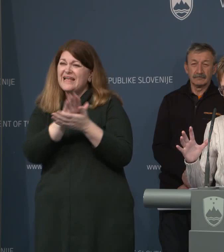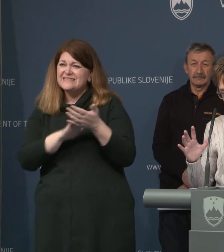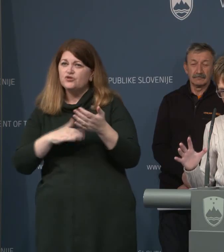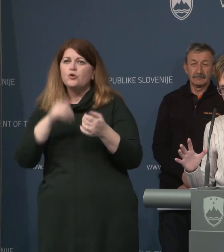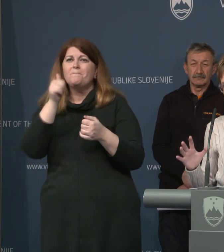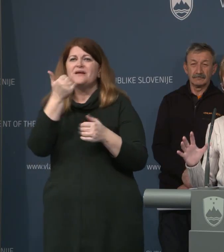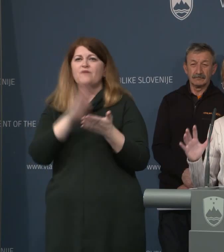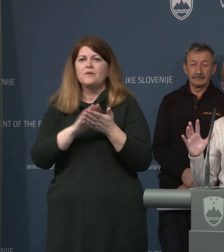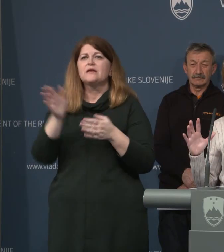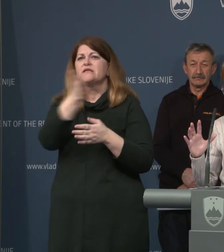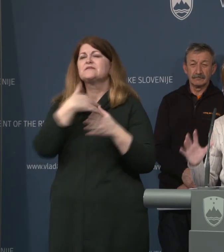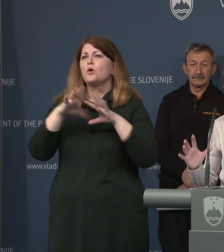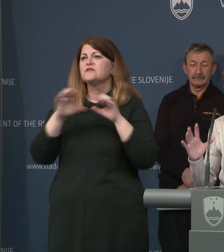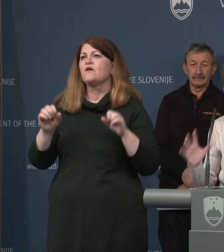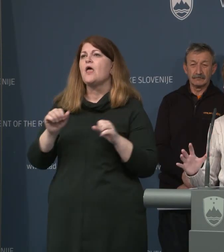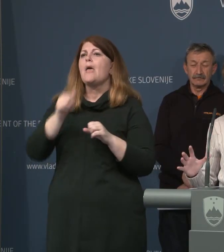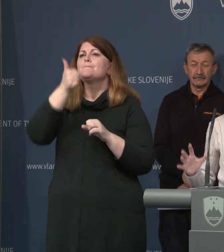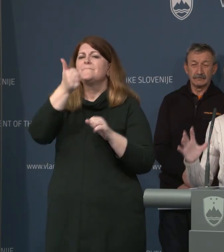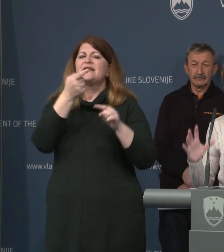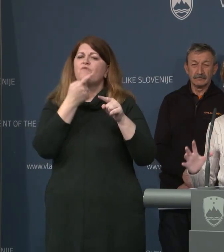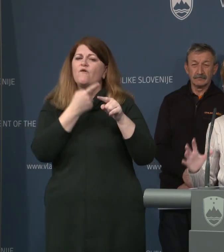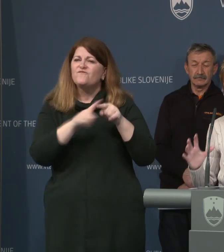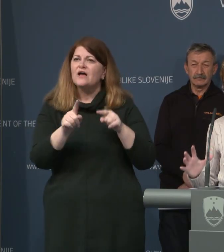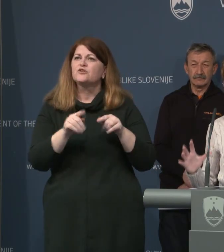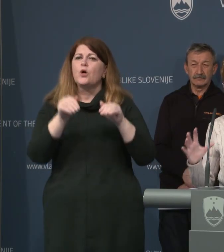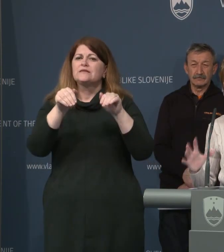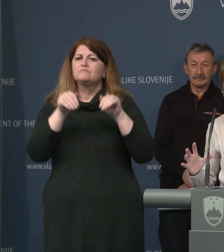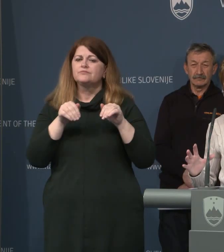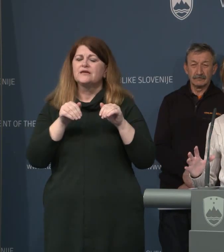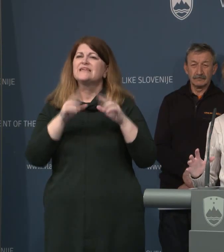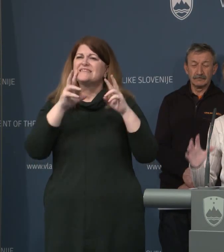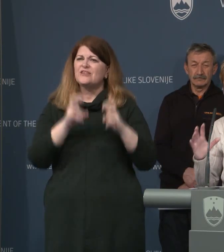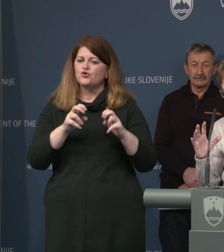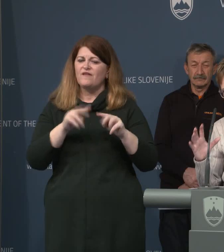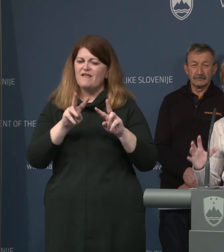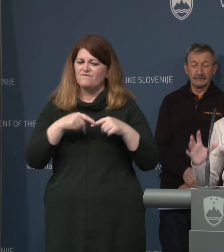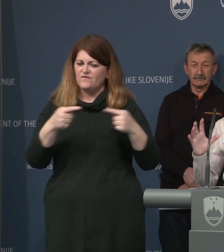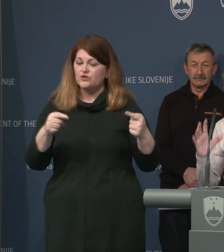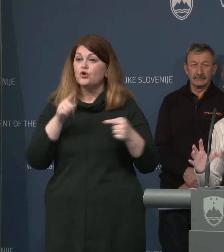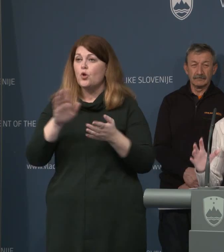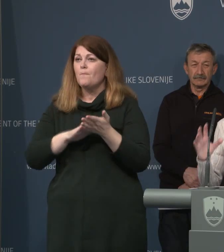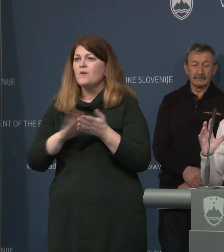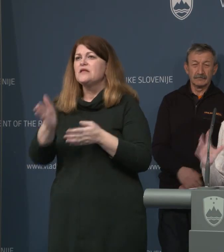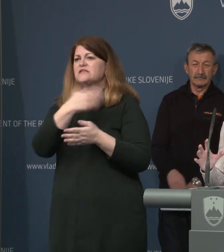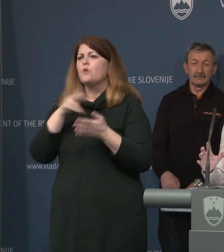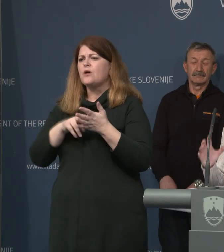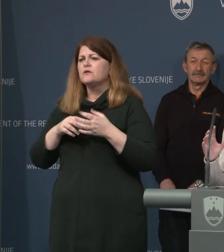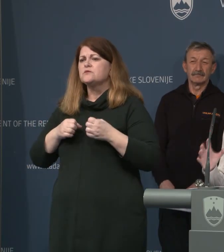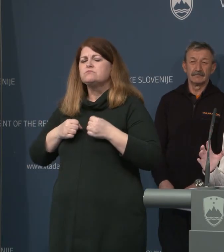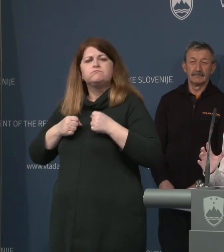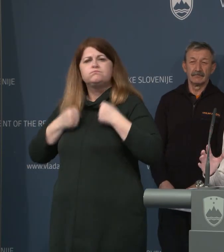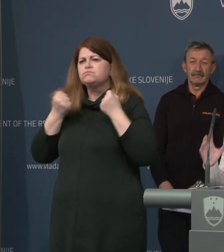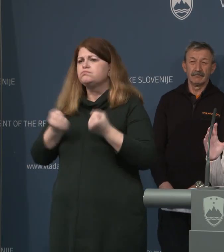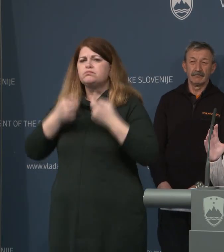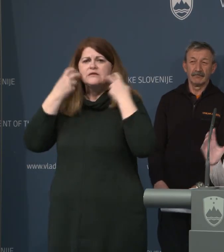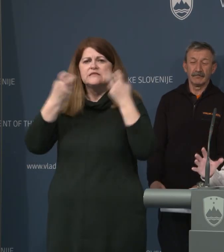smo izvajali tako imenovano prvo fazo zadrževanja virusa. To pomeni, da smo res agresivno